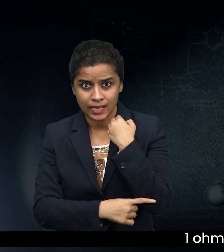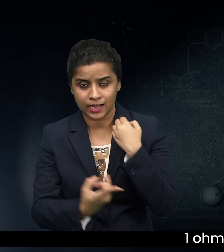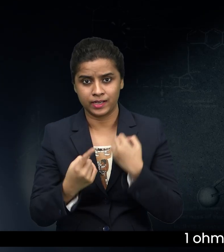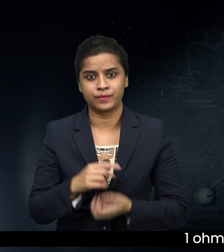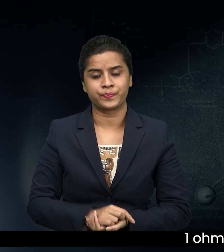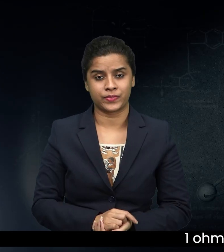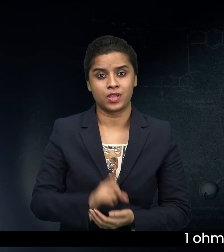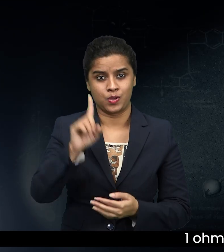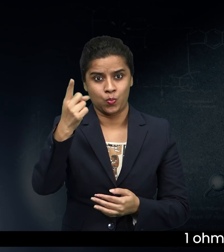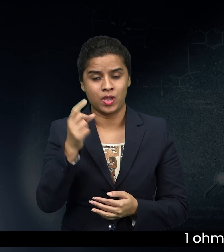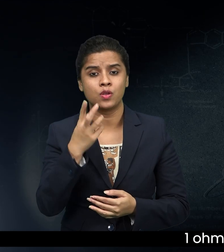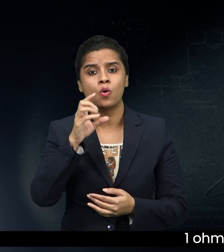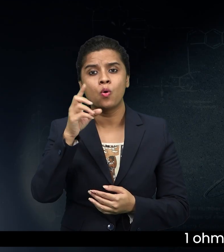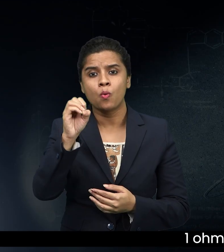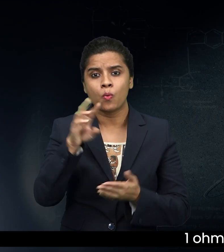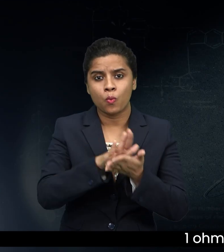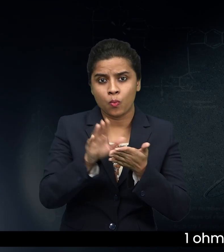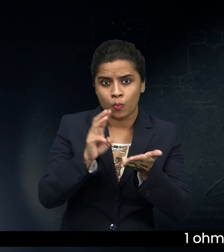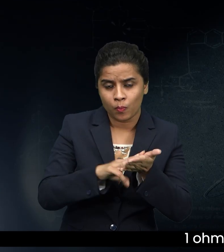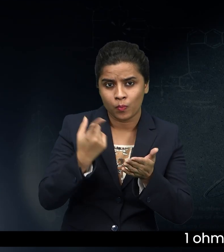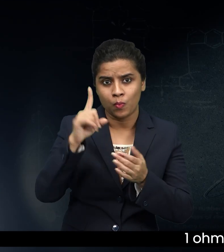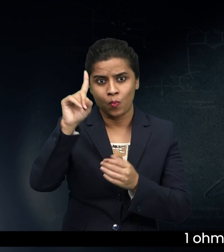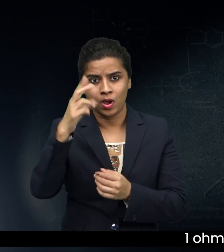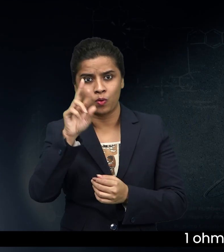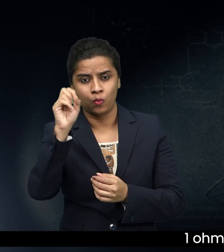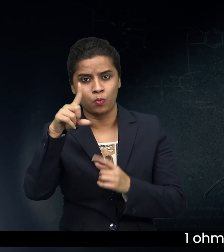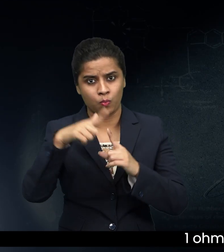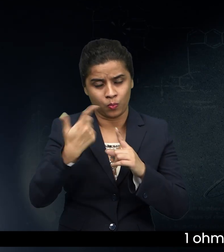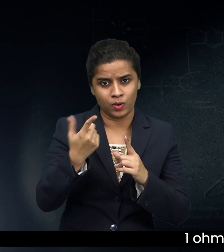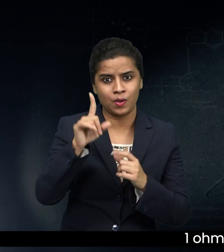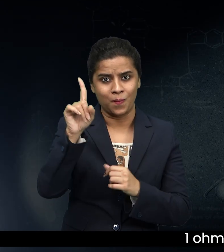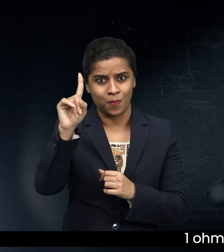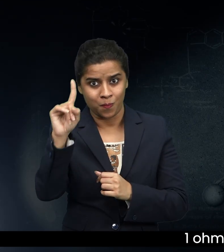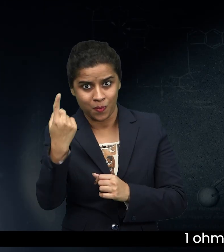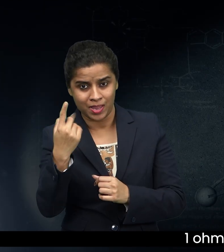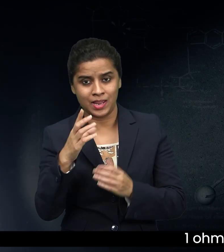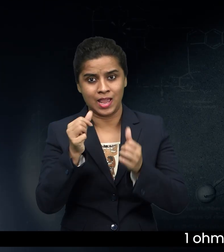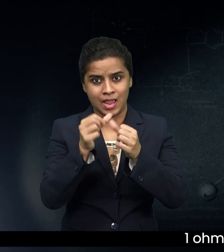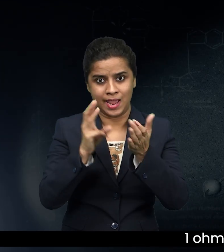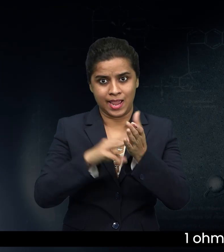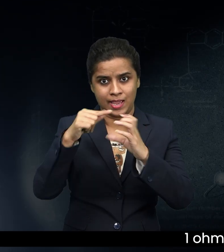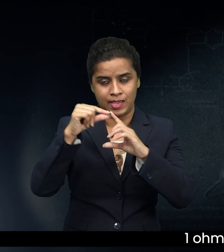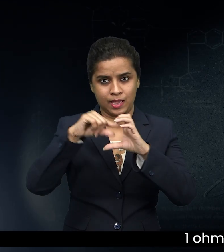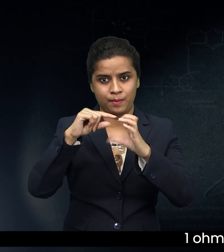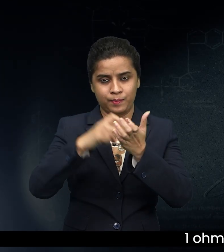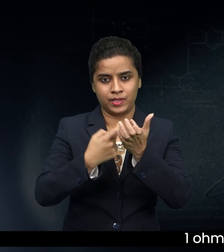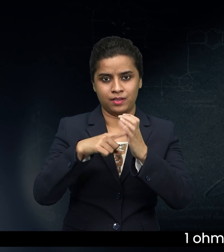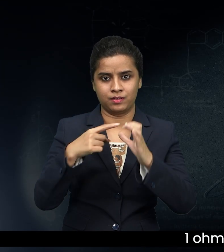ஒரு OHM ஈடு 1 வோல்ட் கீழ்கோடு 1